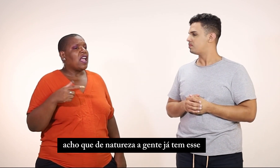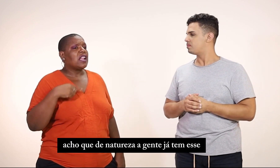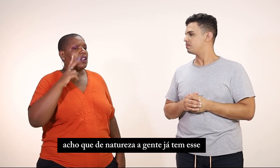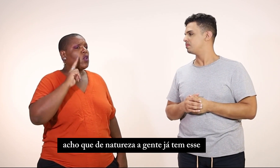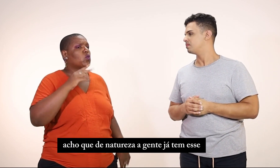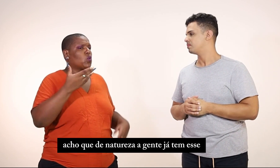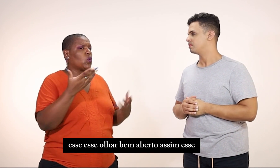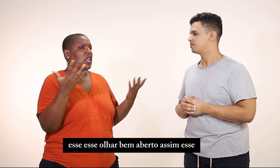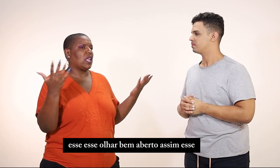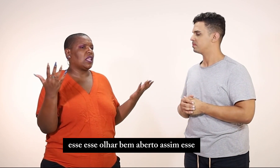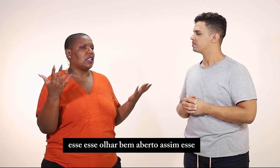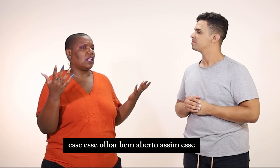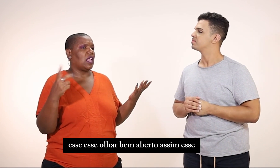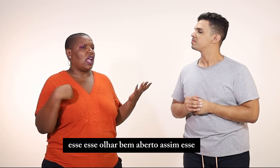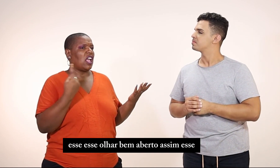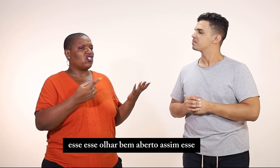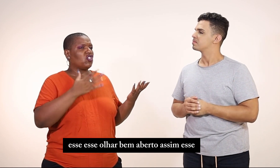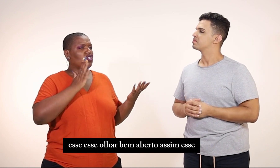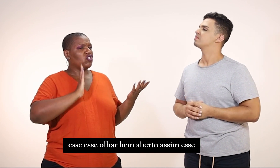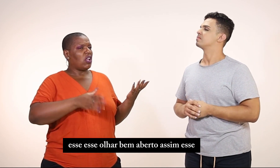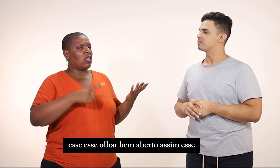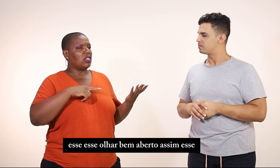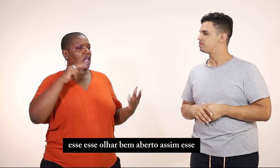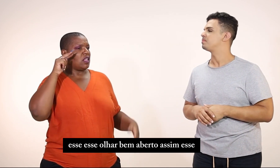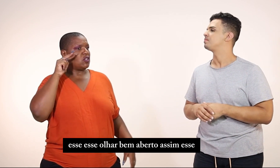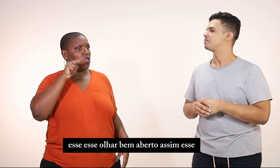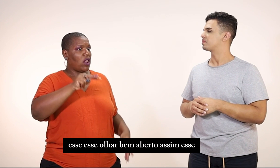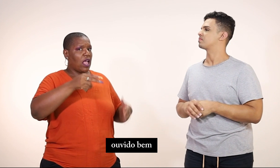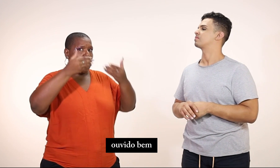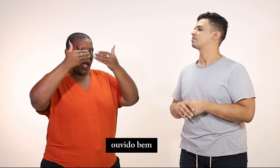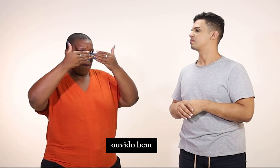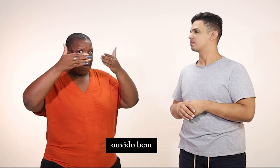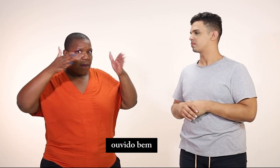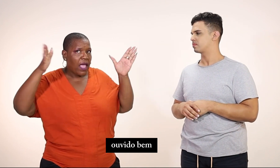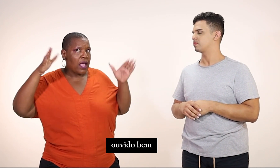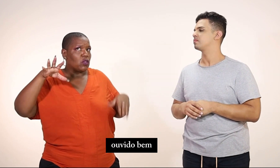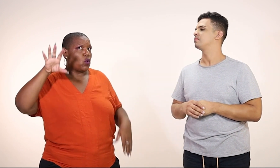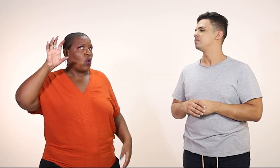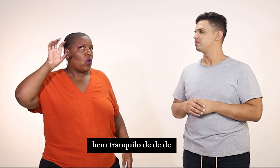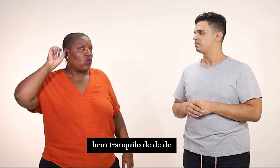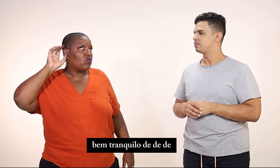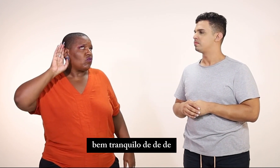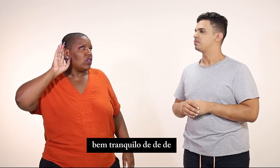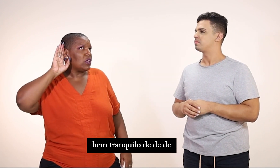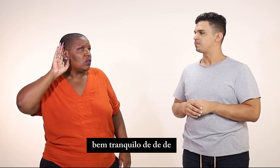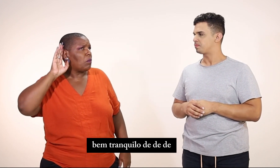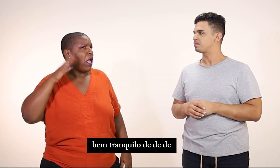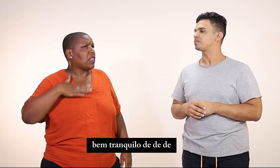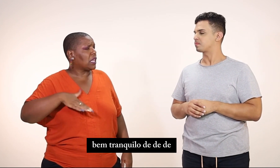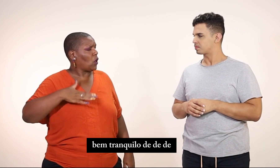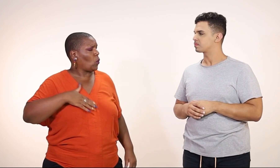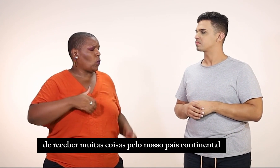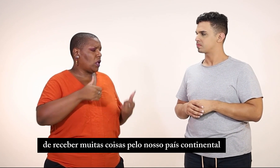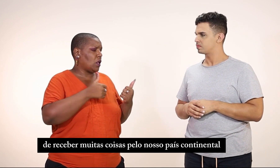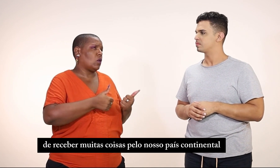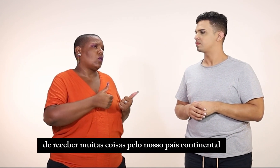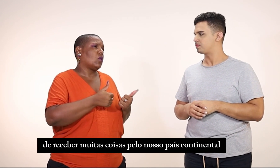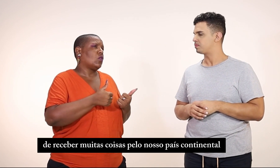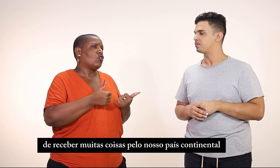tem esse olhar bem aberto, assim, esse ouvido bem tranquilo de receber muitas